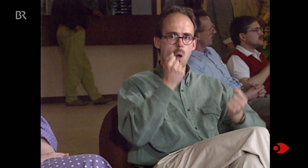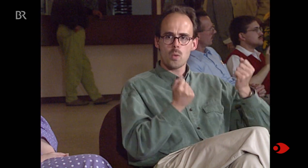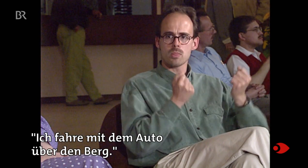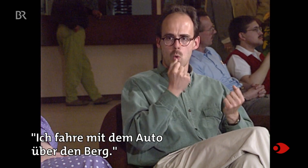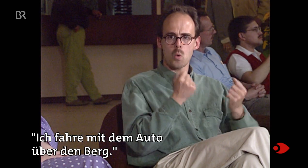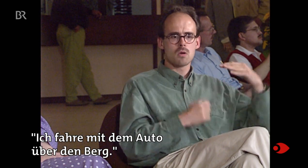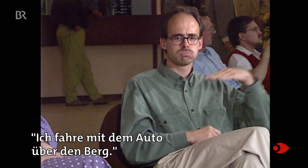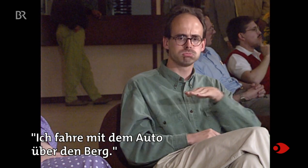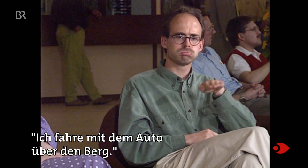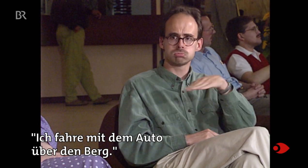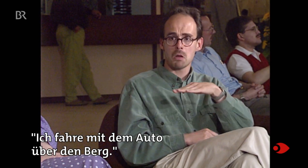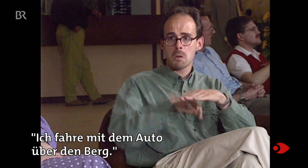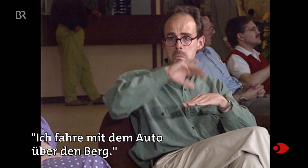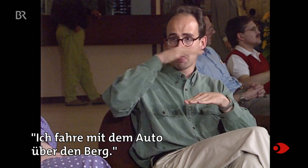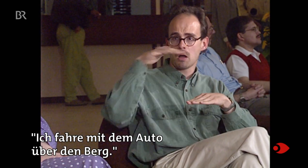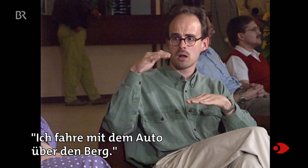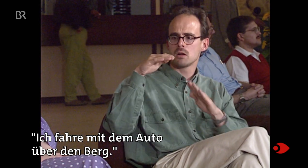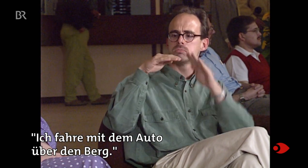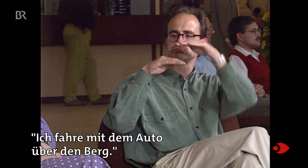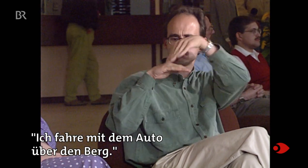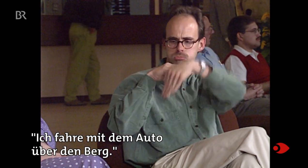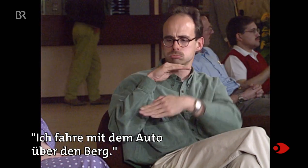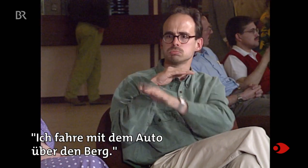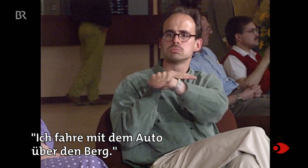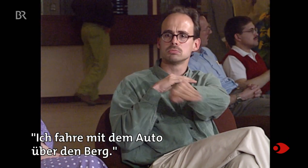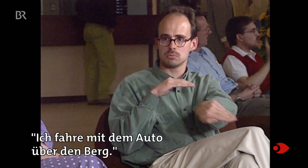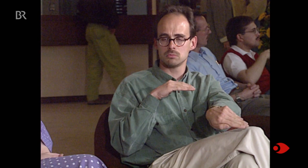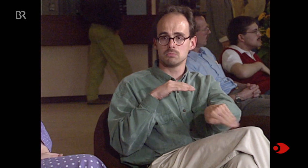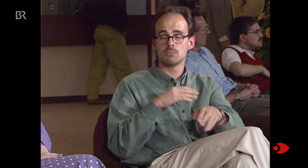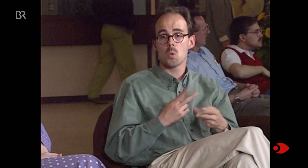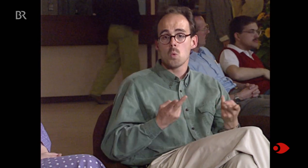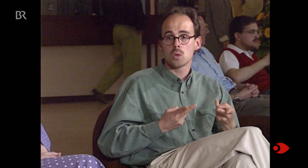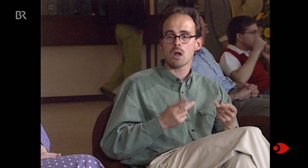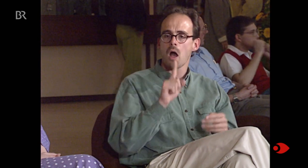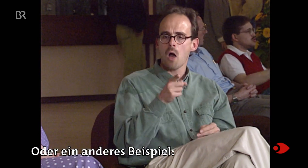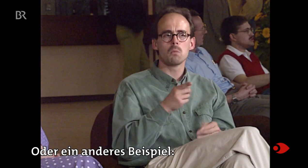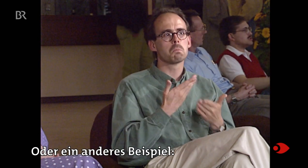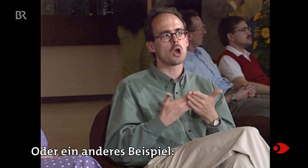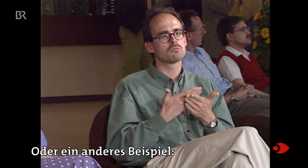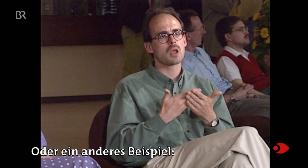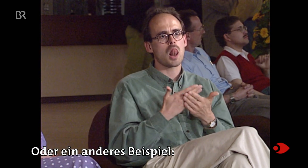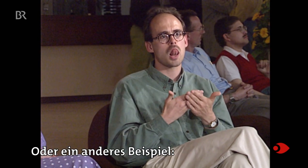Ich fahre mit dem Auto über den Berg. Oder ein anderes Beispiel.